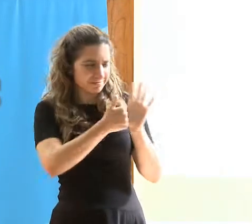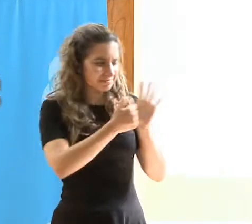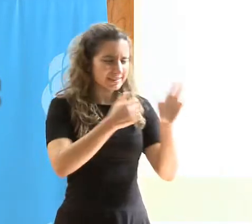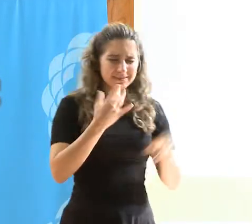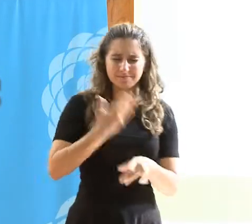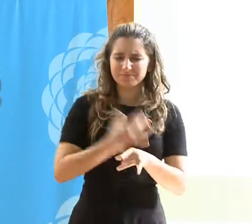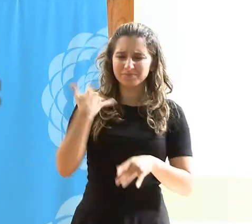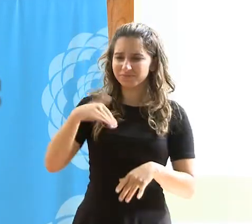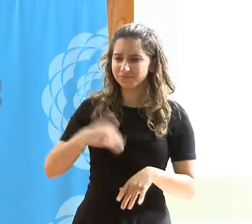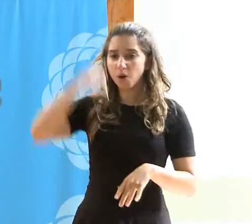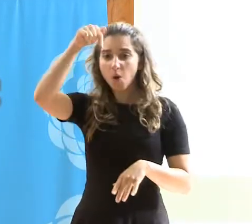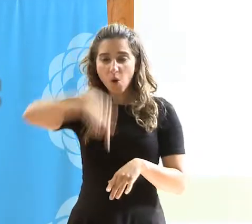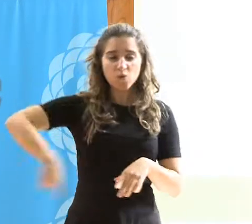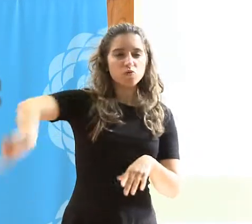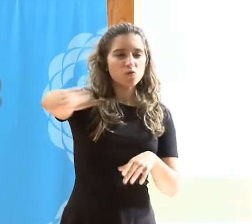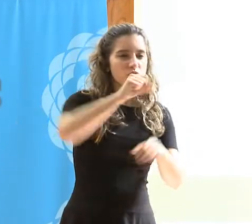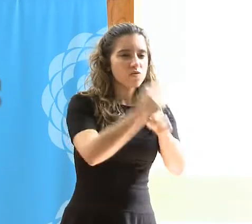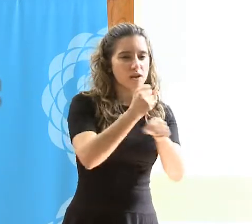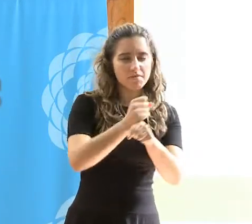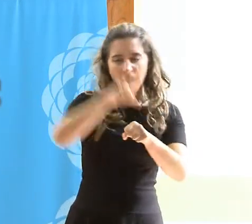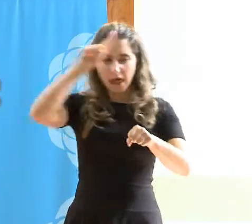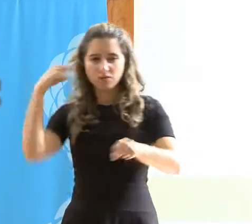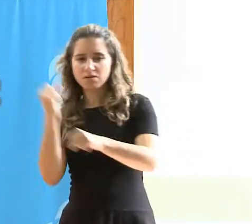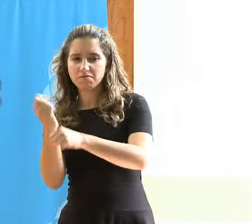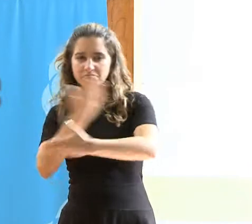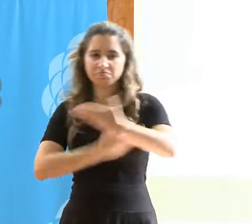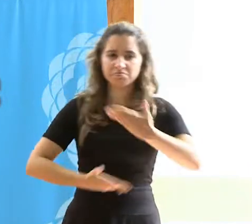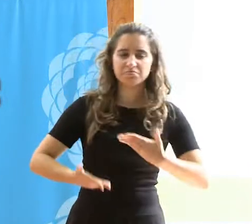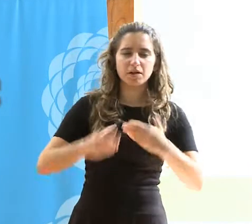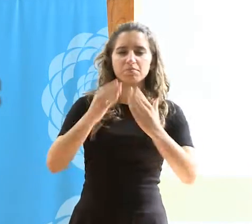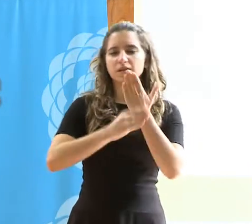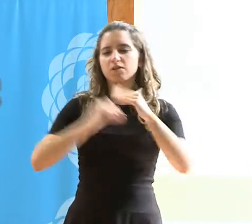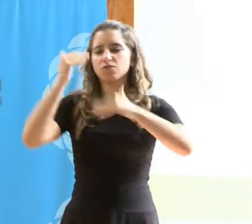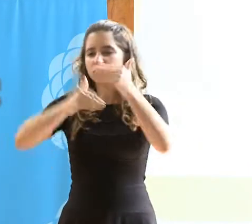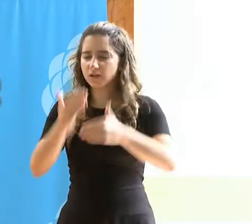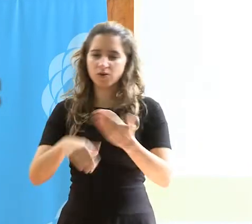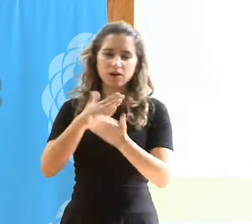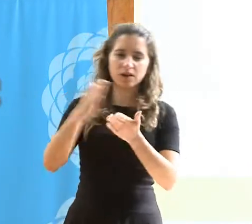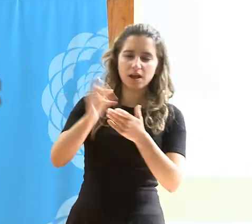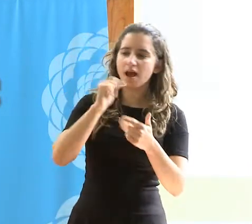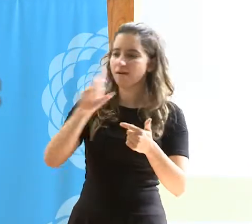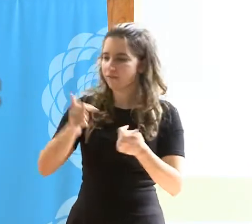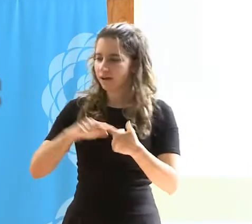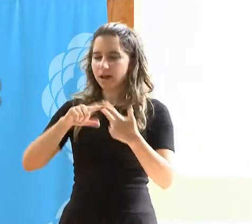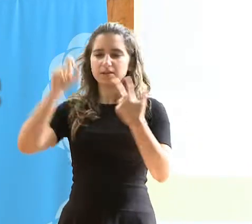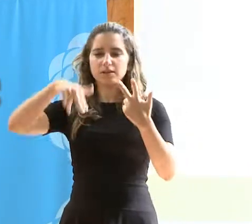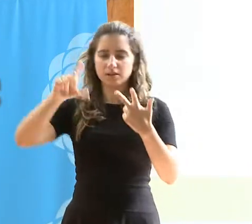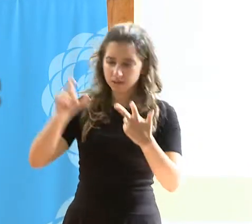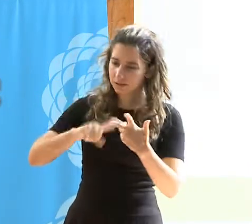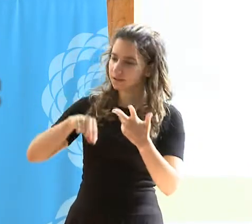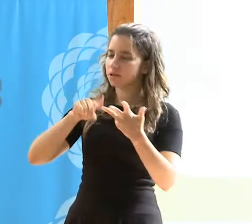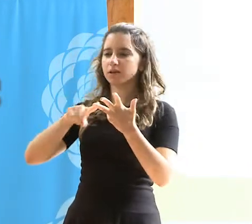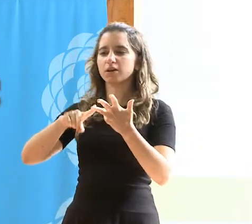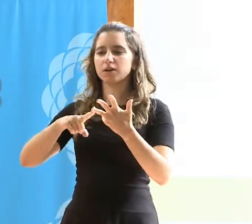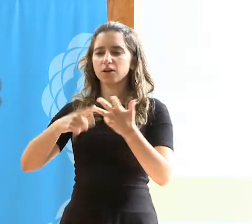por hoy trabajamos en conjunto con organismos nacionales, Ministerio de Desarrollo, AFCA, INADI, INTA, CNC,